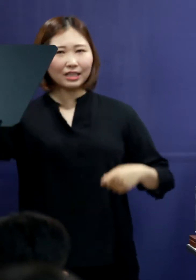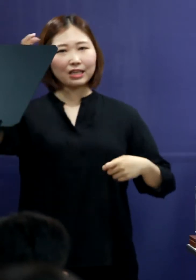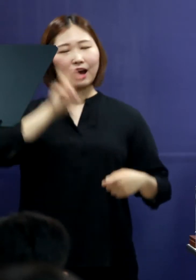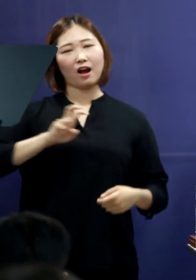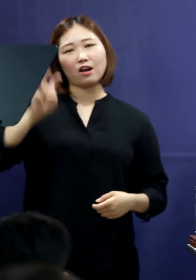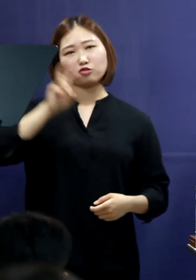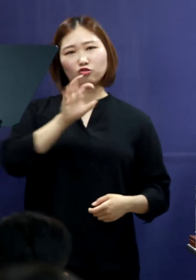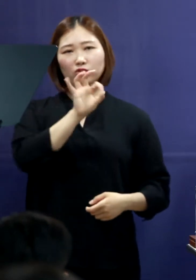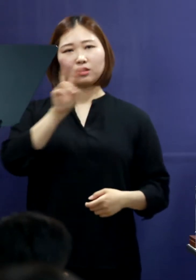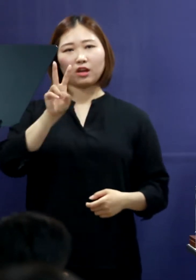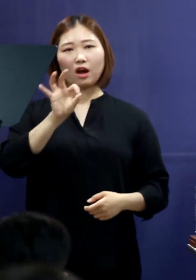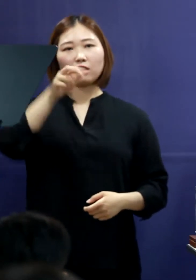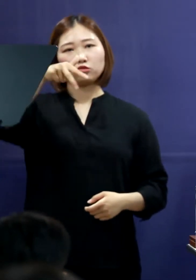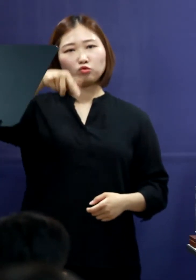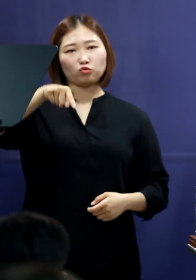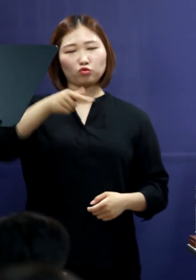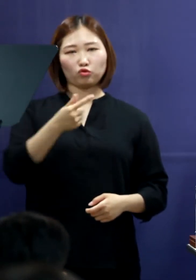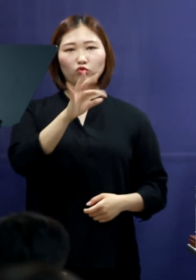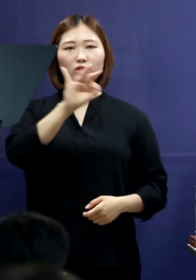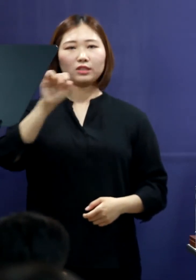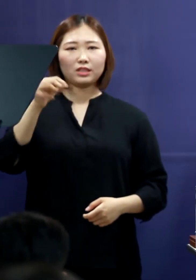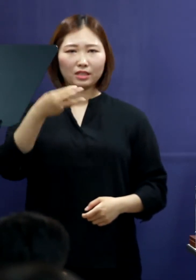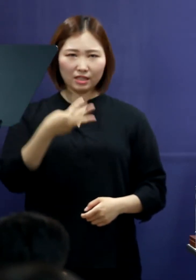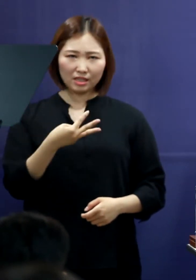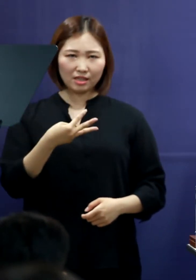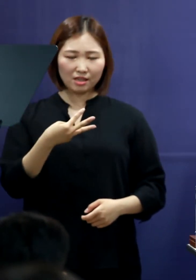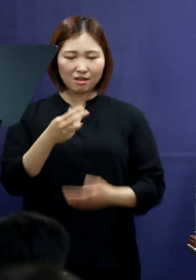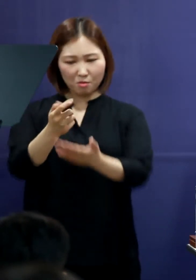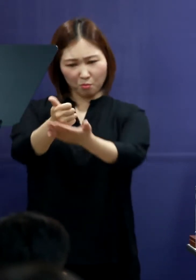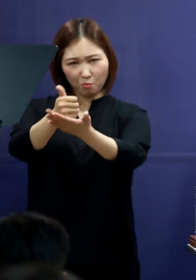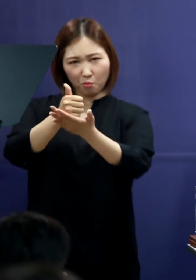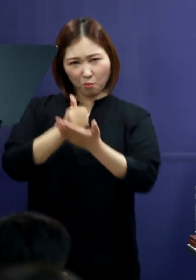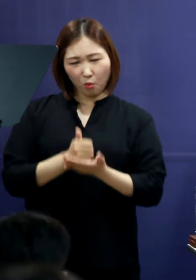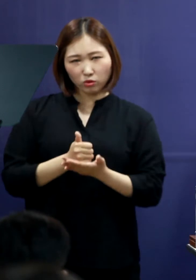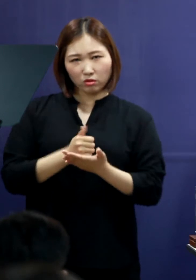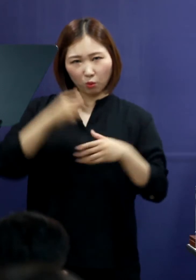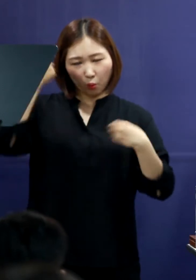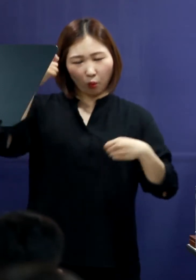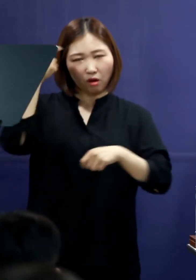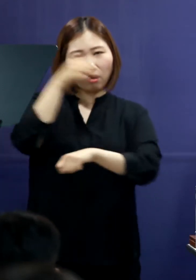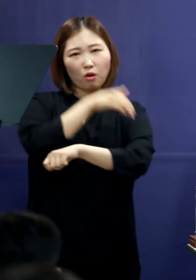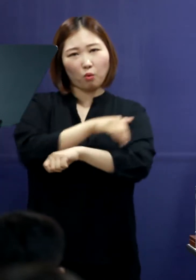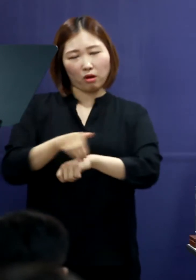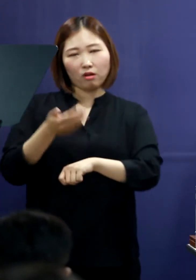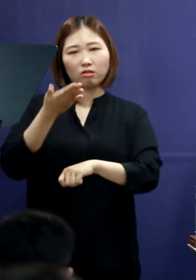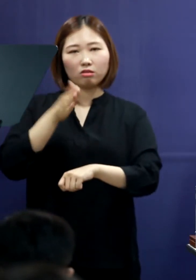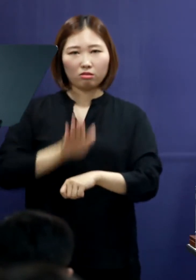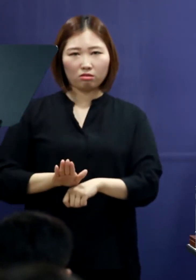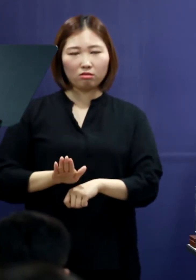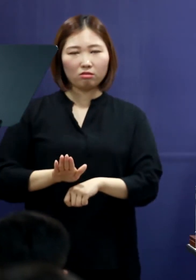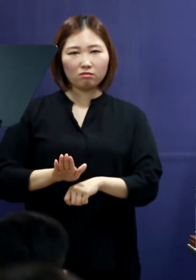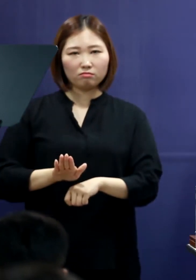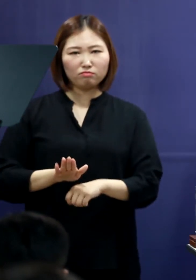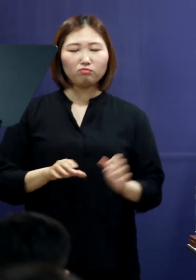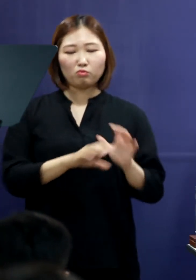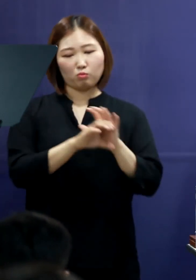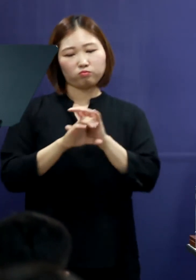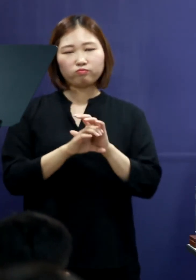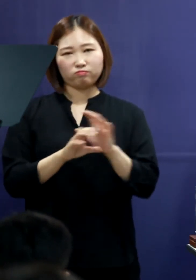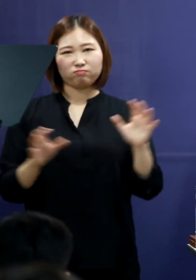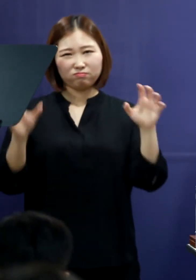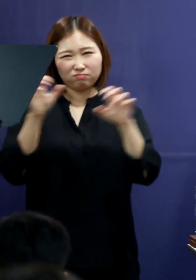씨를 모셔서 공연을 실시하기로 했는데 아직까지 코로나19 상황이 종료가 되지 않아서 이